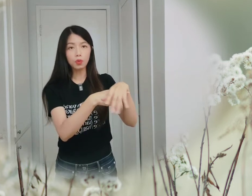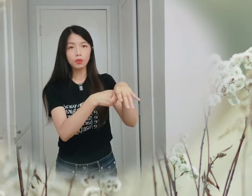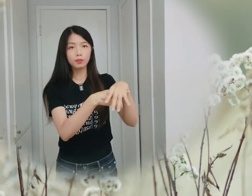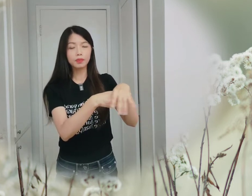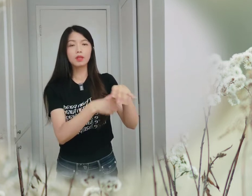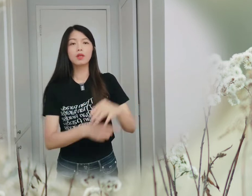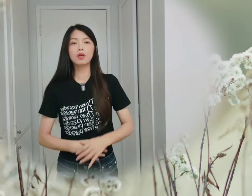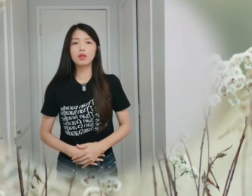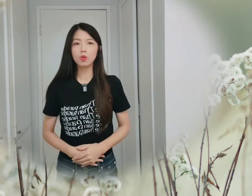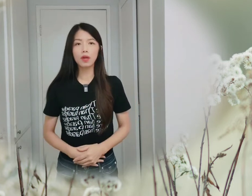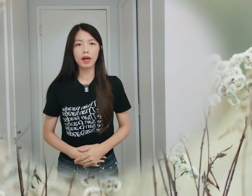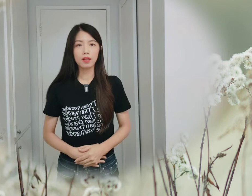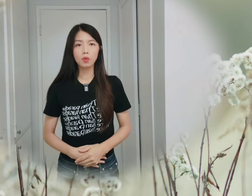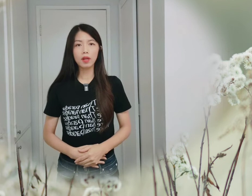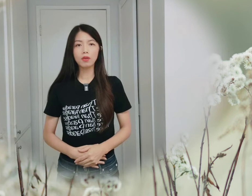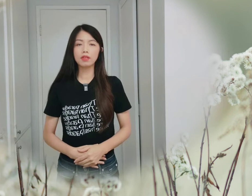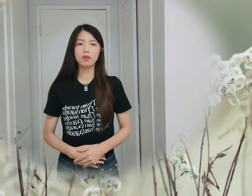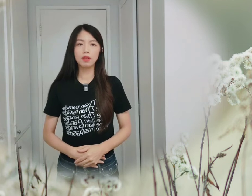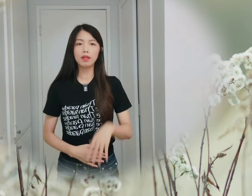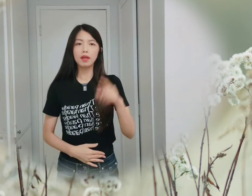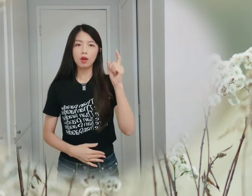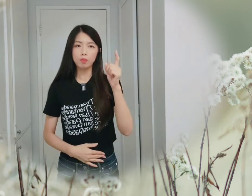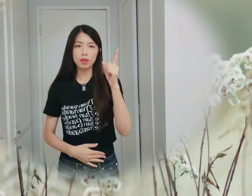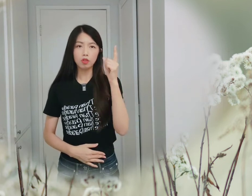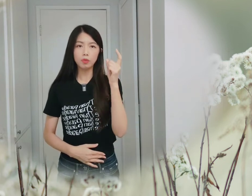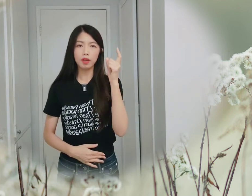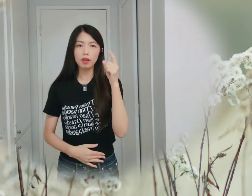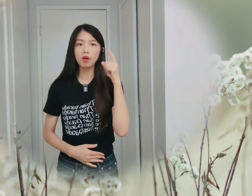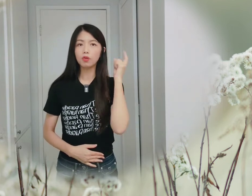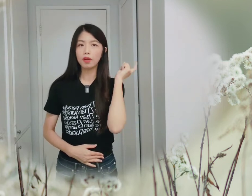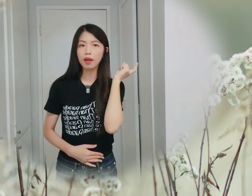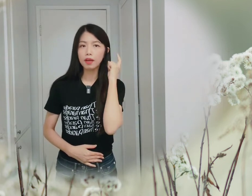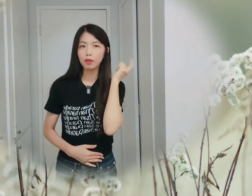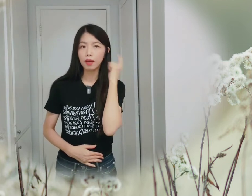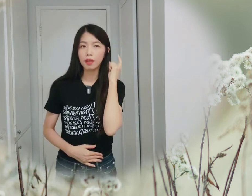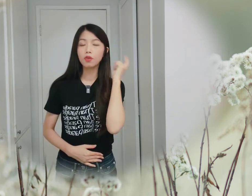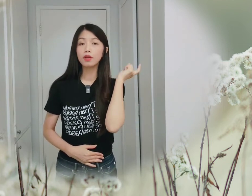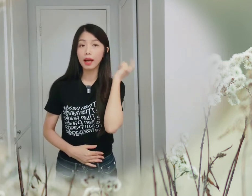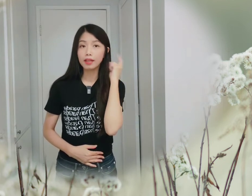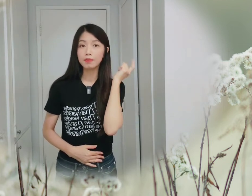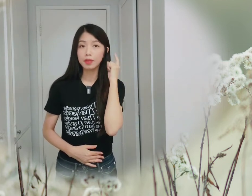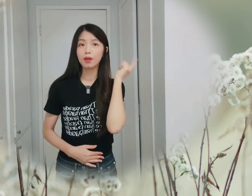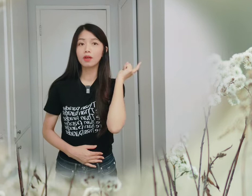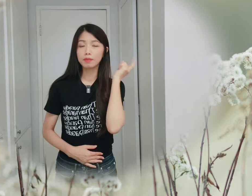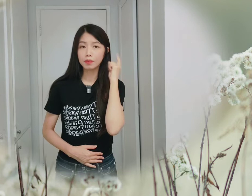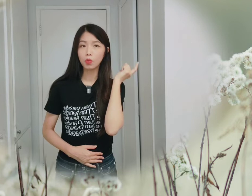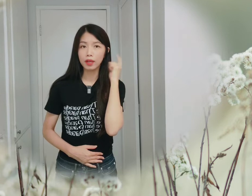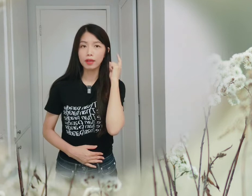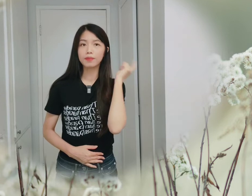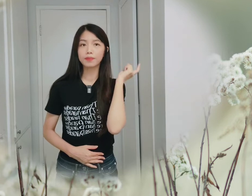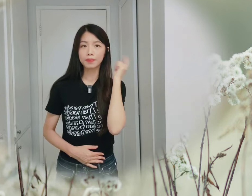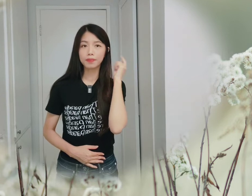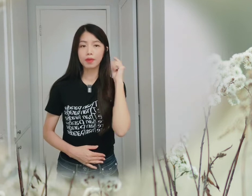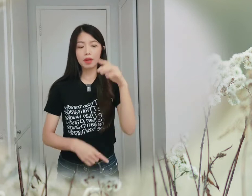종 소리가. 소리라고 하는 뜻의 수어는 검지를 구부려서 귀에 이렇게 귀를 가리키시면 돼요. 소리.